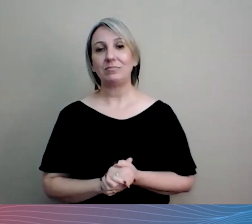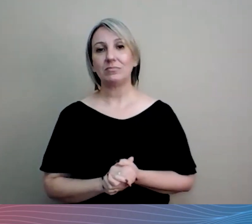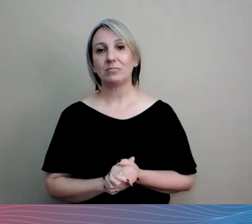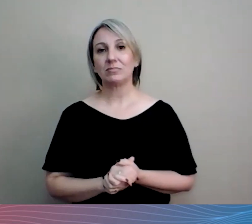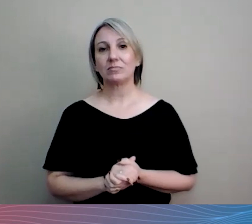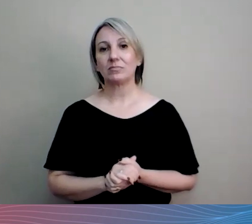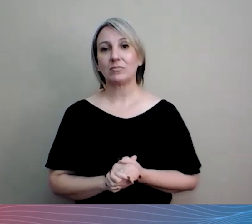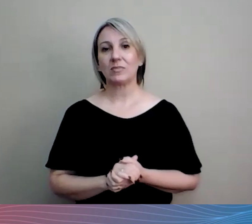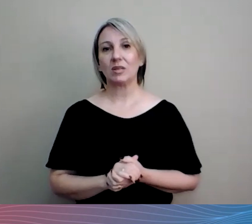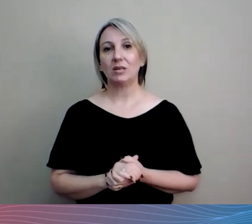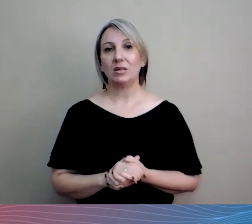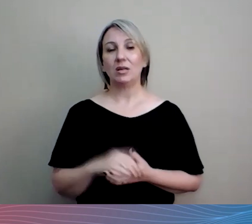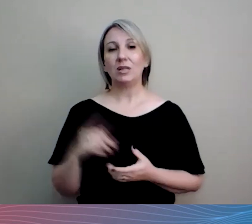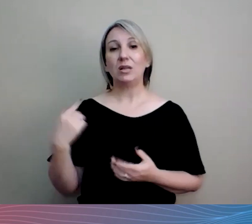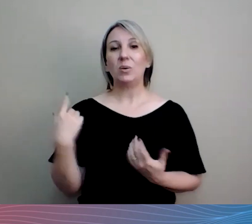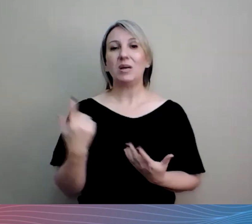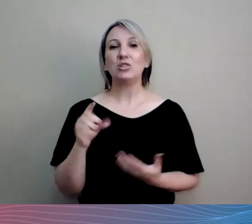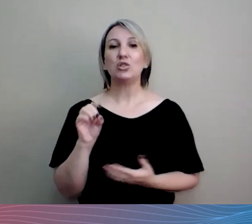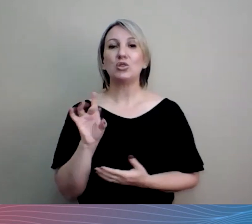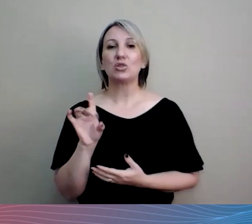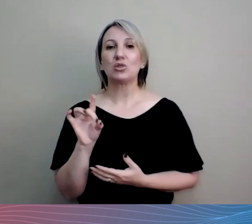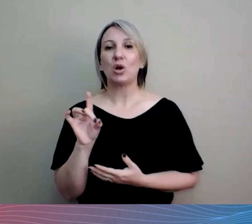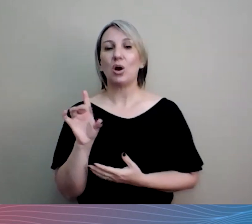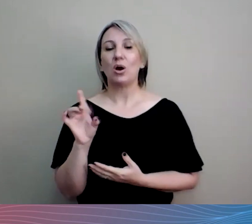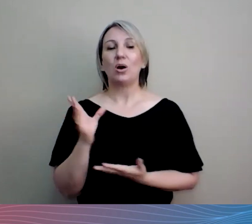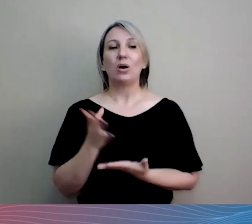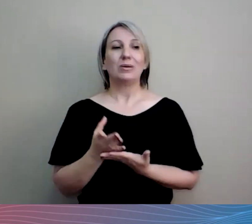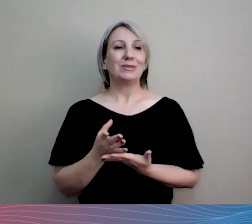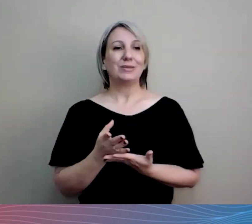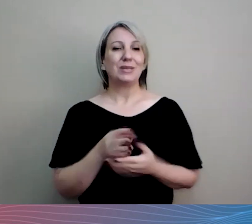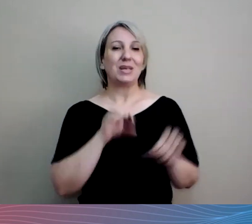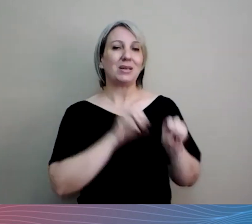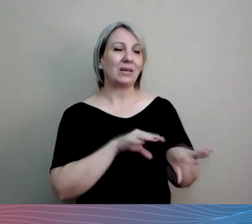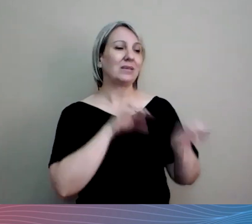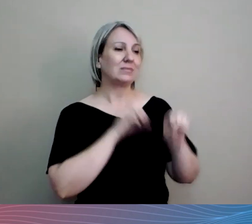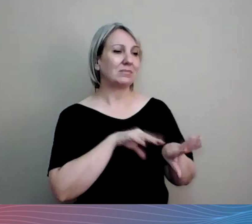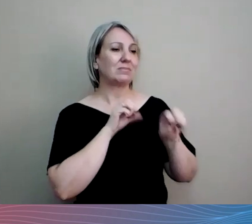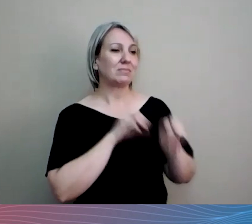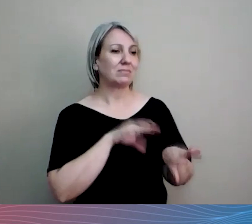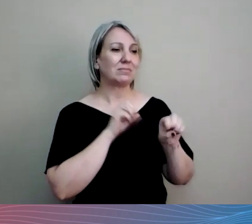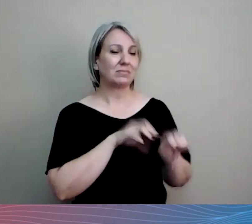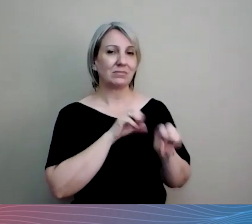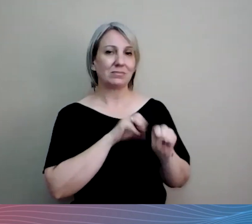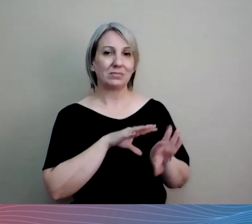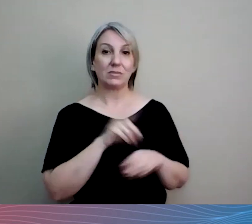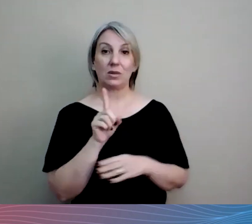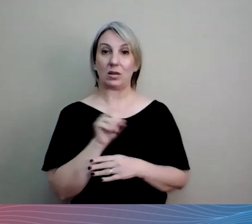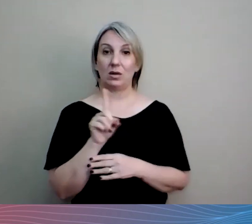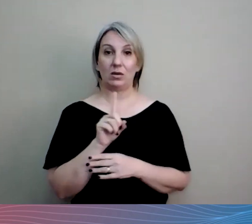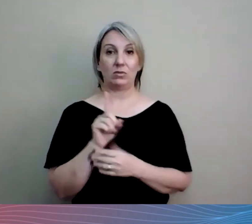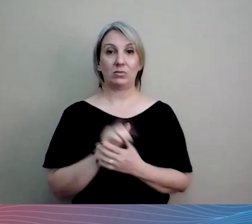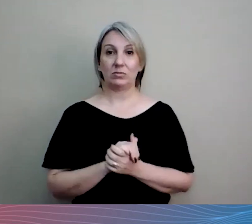falando de doutrina, que somos membros do corpo de Cristo. Somos de fato membros do corpo de Cristo. Ninguém vai substituir você na sua